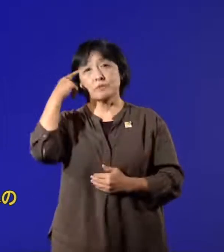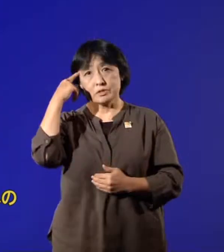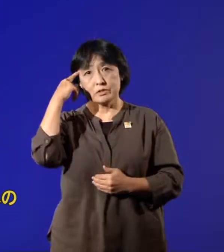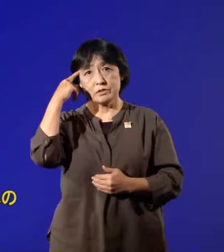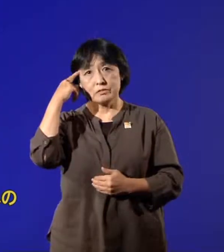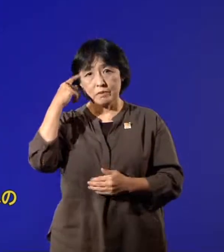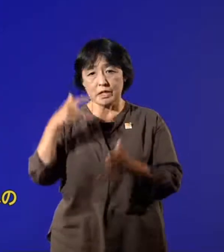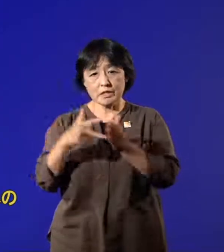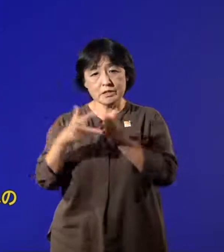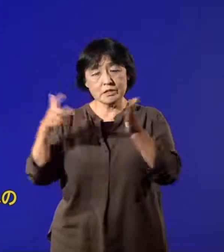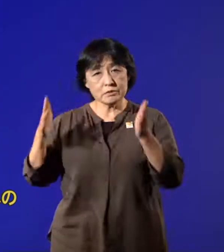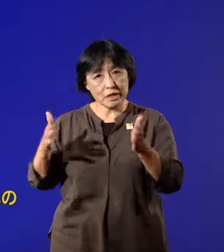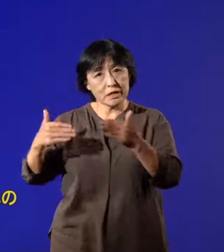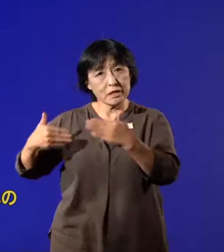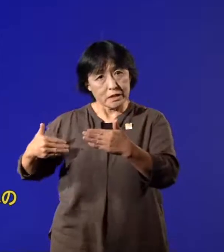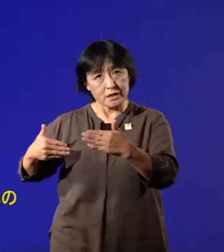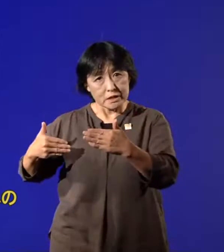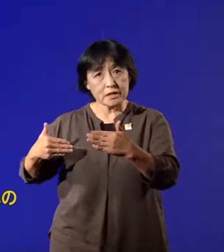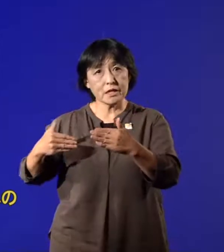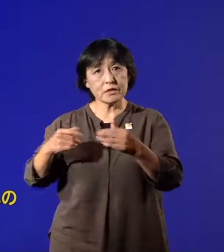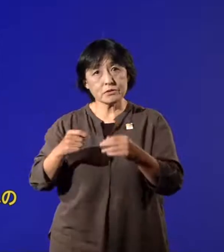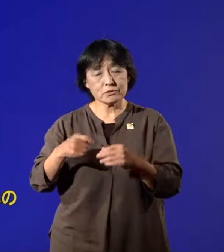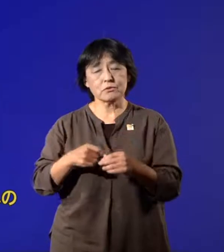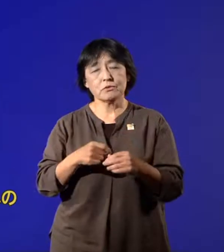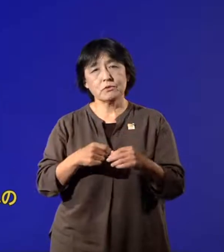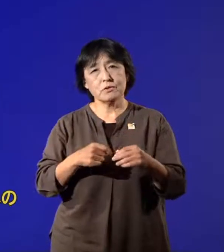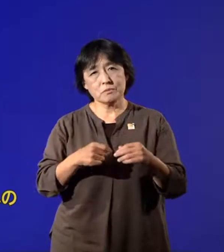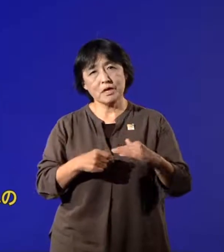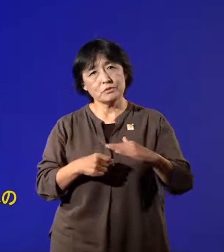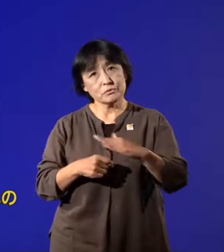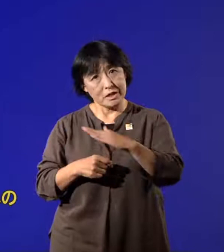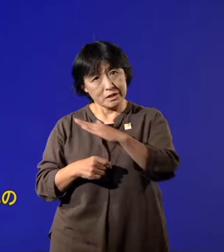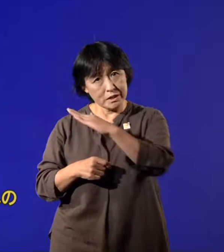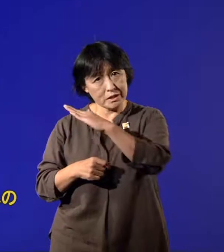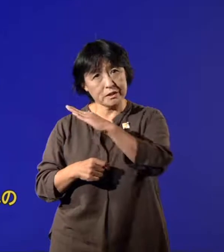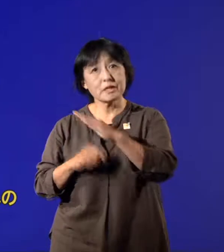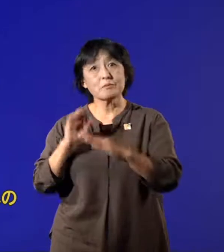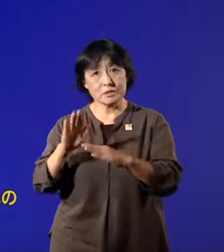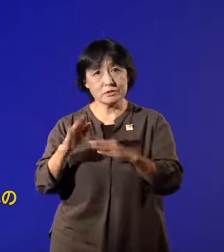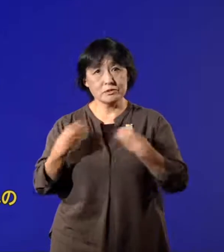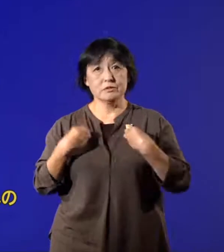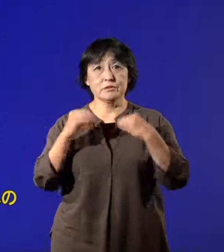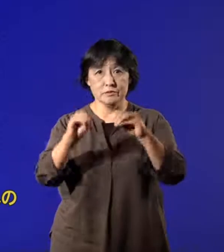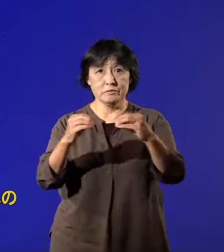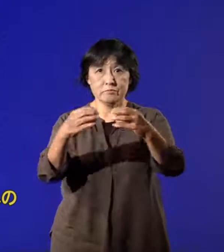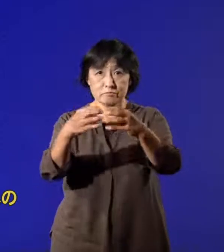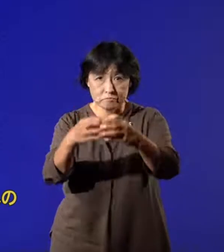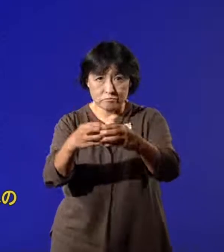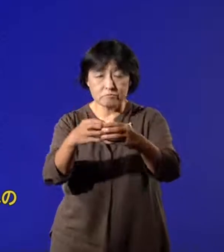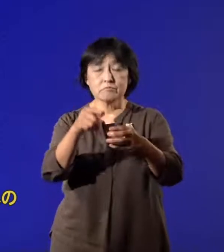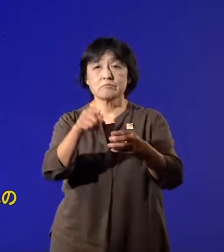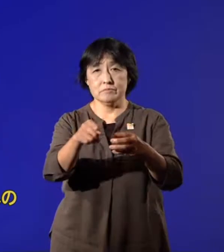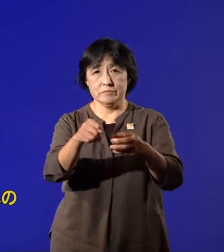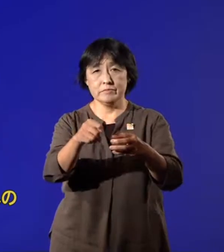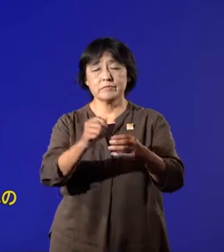1週間ほど少し増えてきておりますが、少しクラスター集団感染ということで、